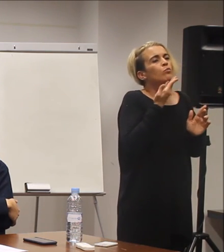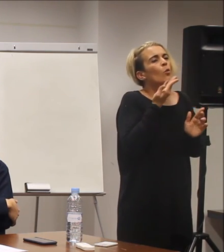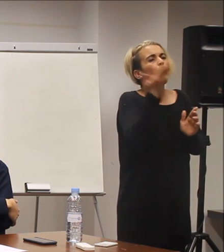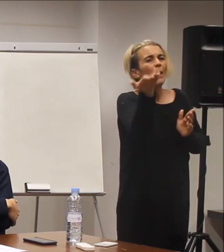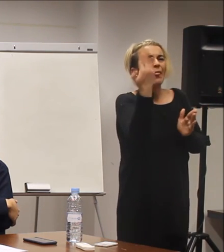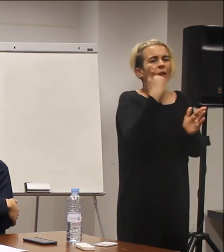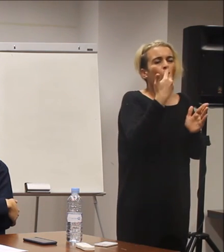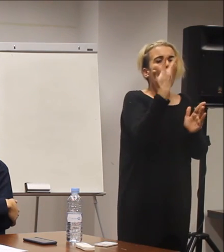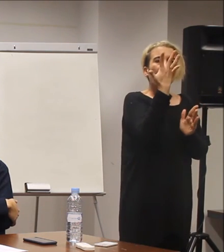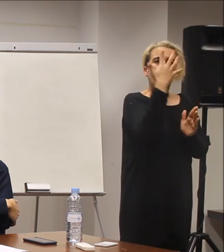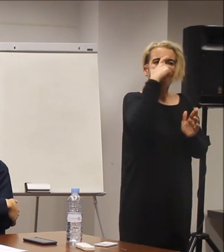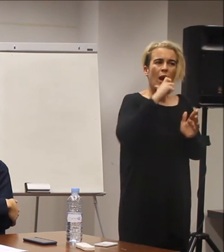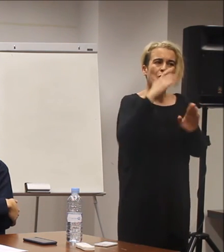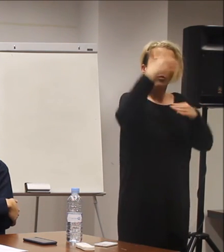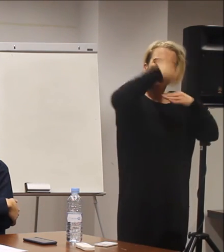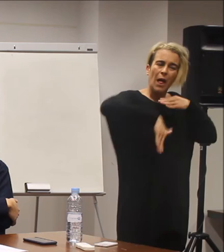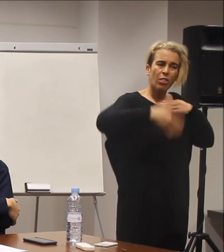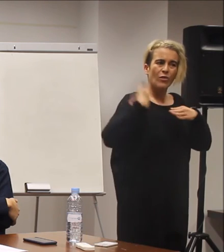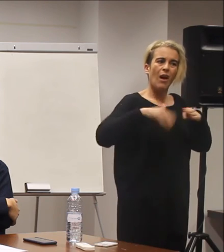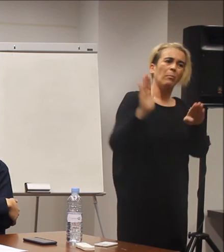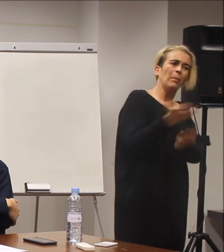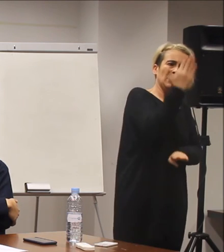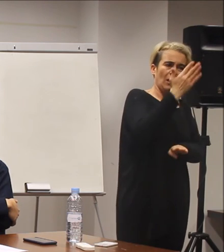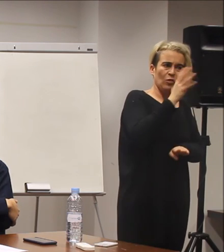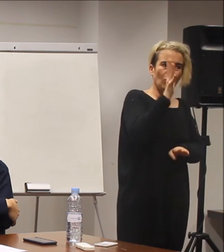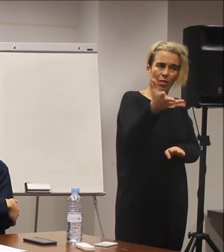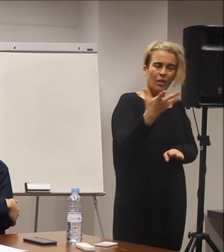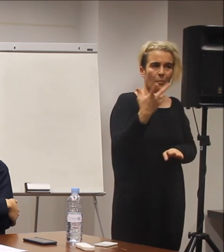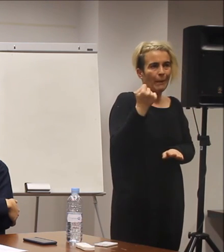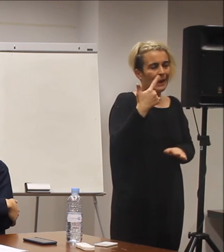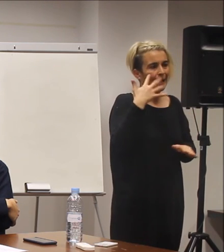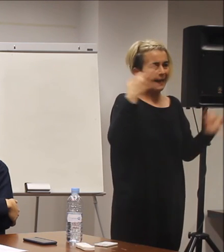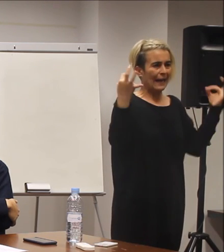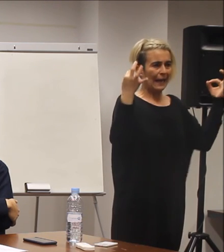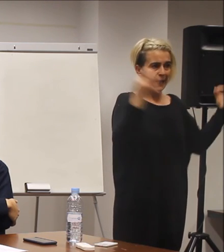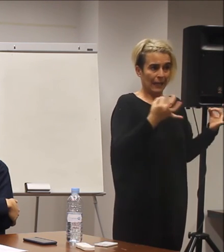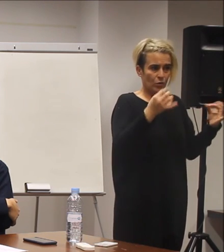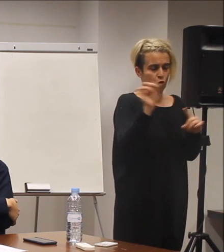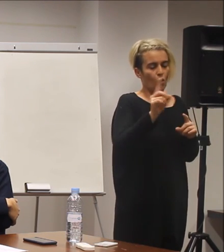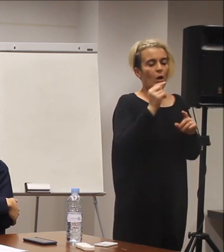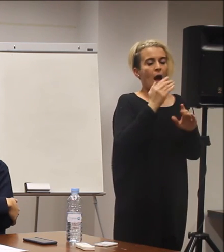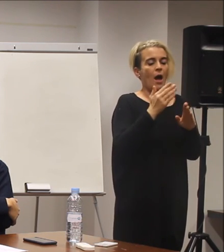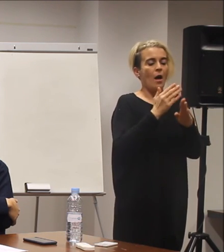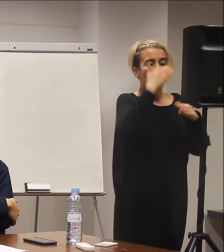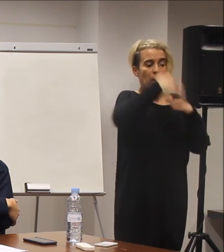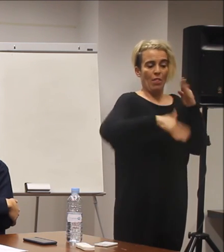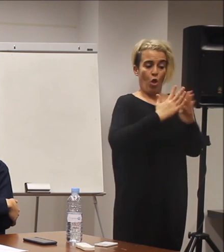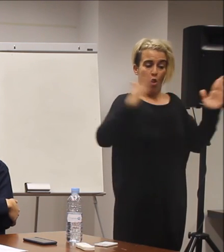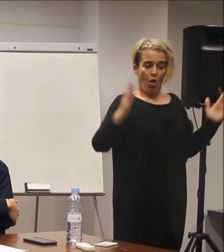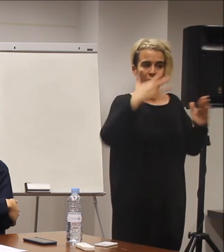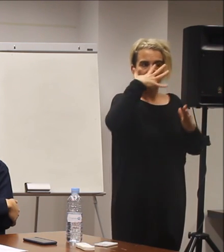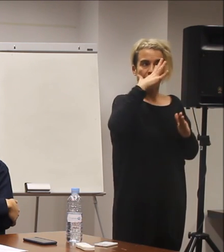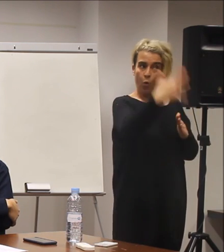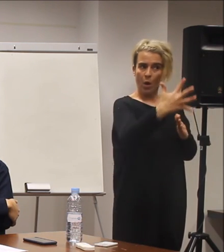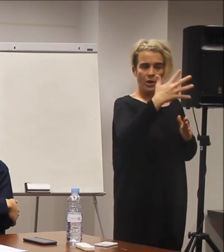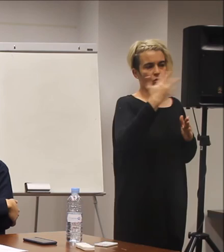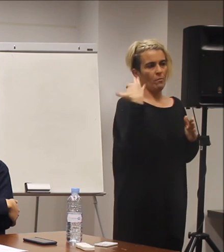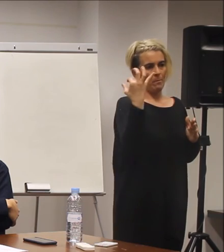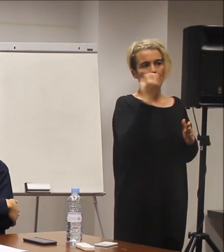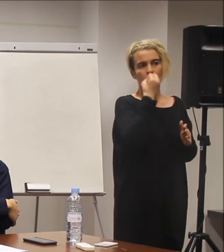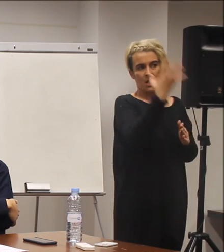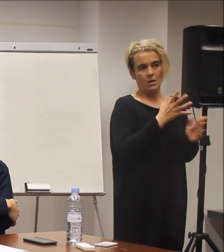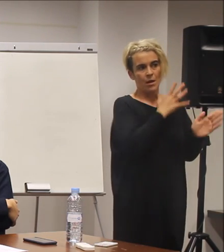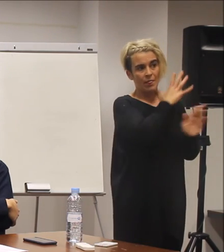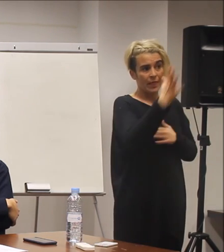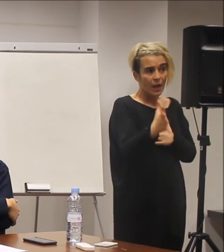de prescripción, ¿vale? Entonces, para no pillarnos los dedos, dentro de los 5 años, mejor reclamar. Desde nuestro punto de vista, esos 5 años